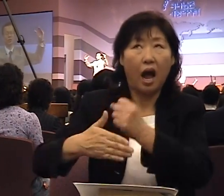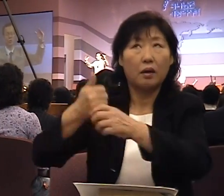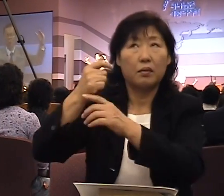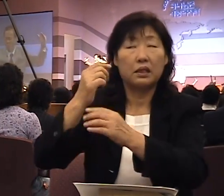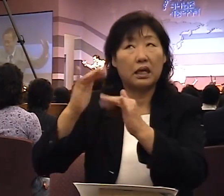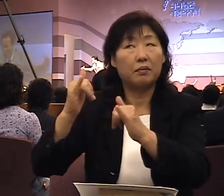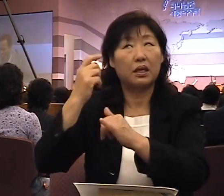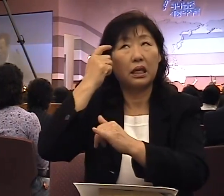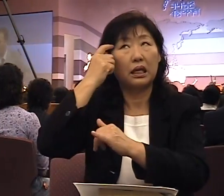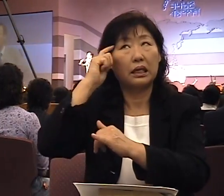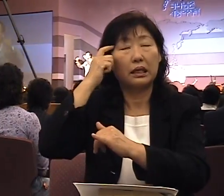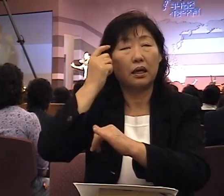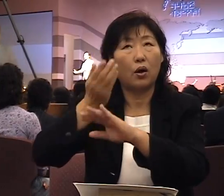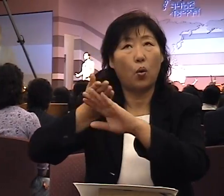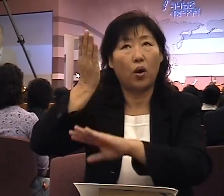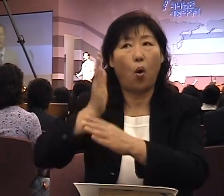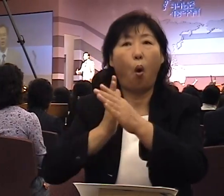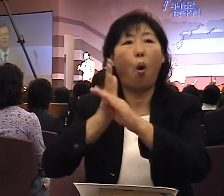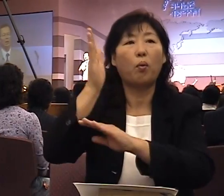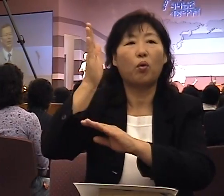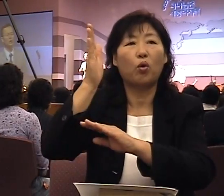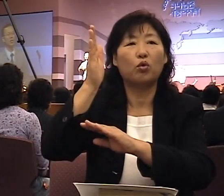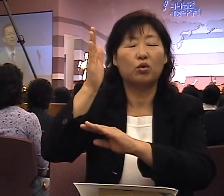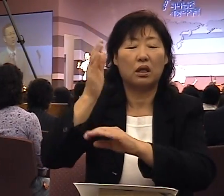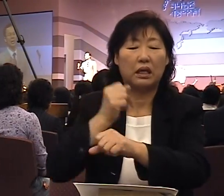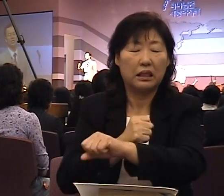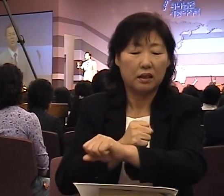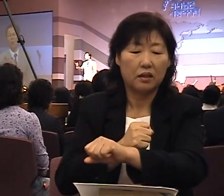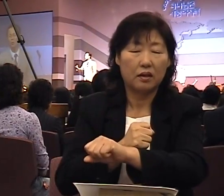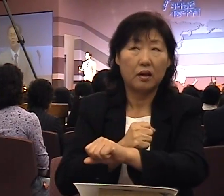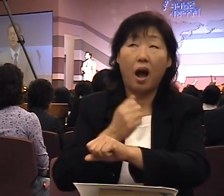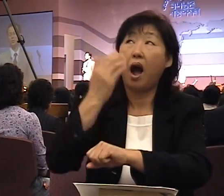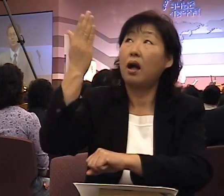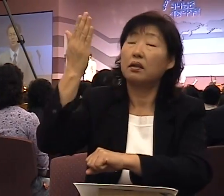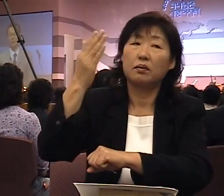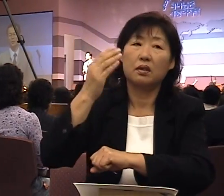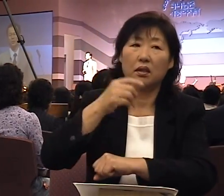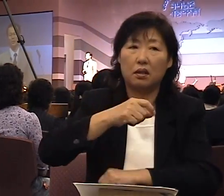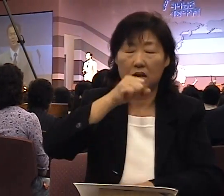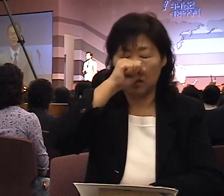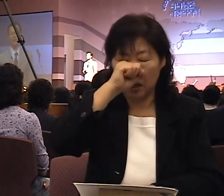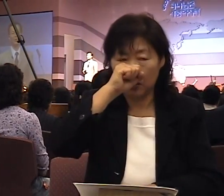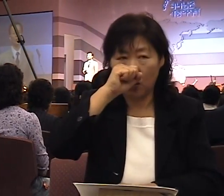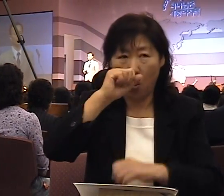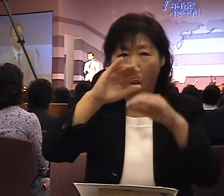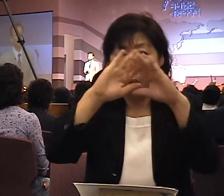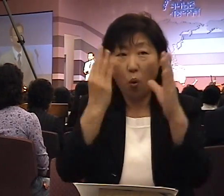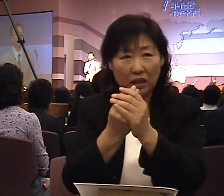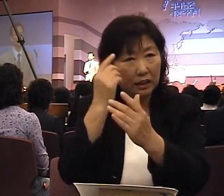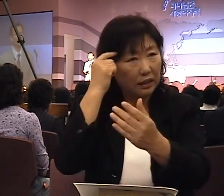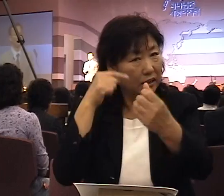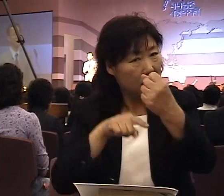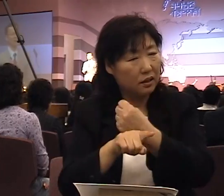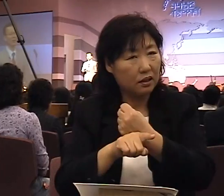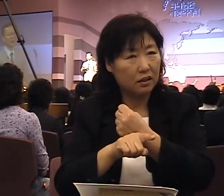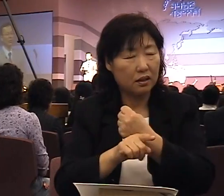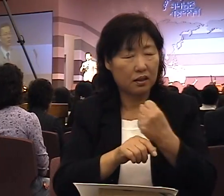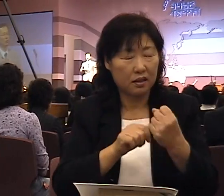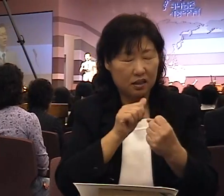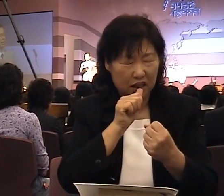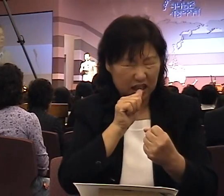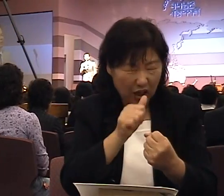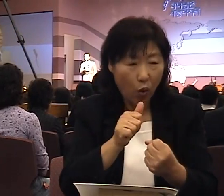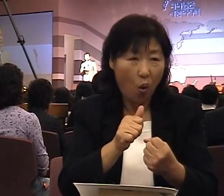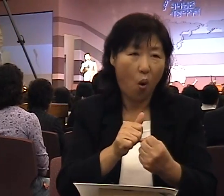위에 계시어서 overrule 하시고 당신의 선하시고 온전하신 뜻을 기어코 베푸시고